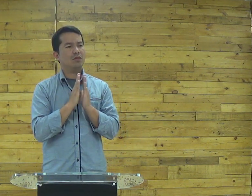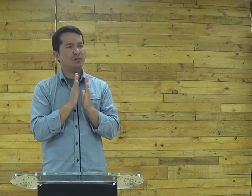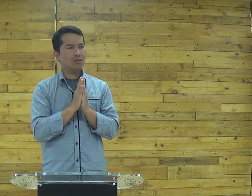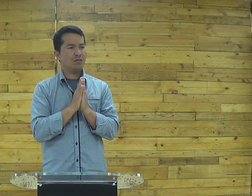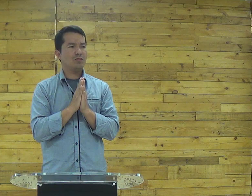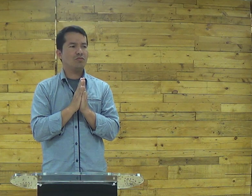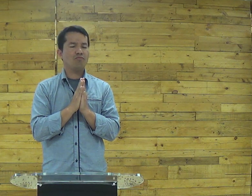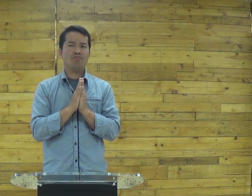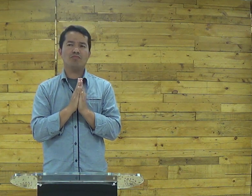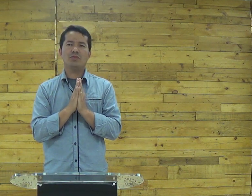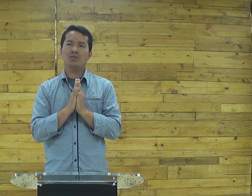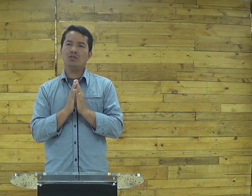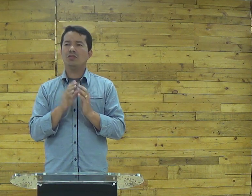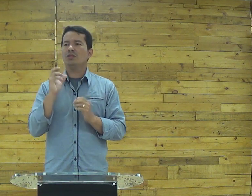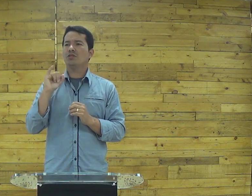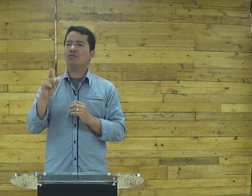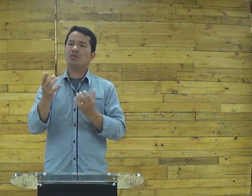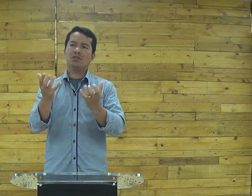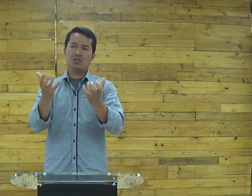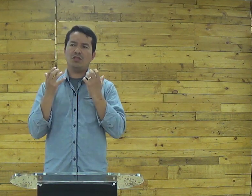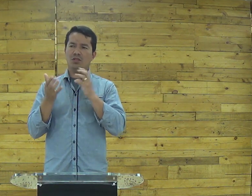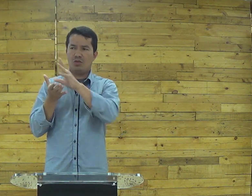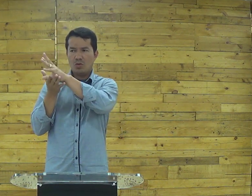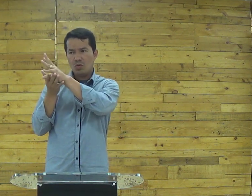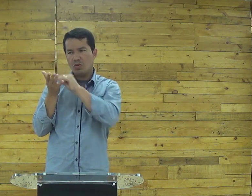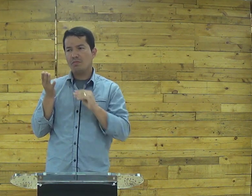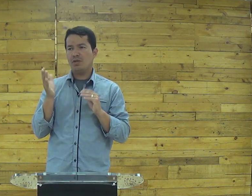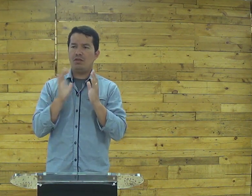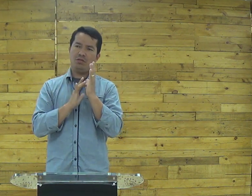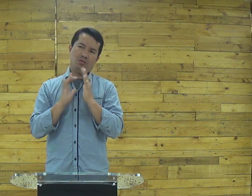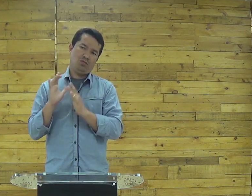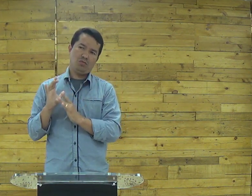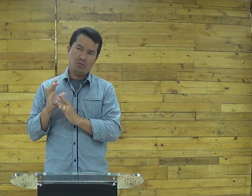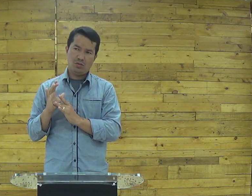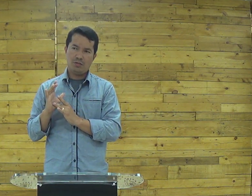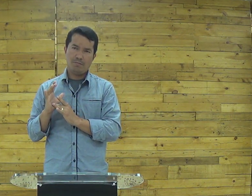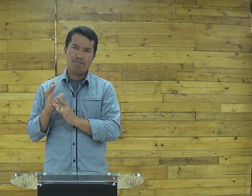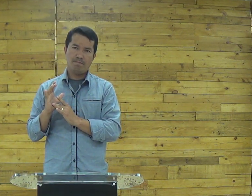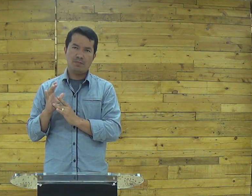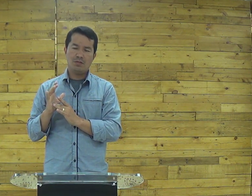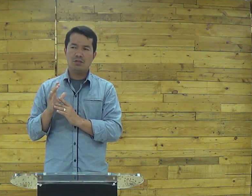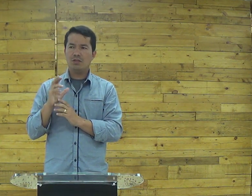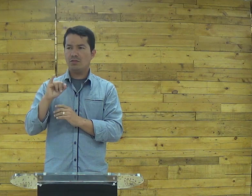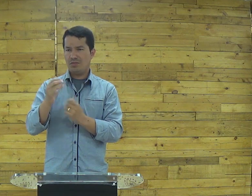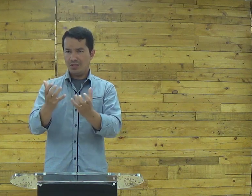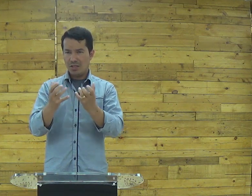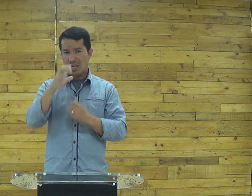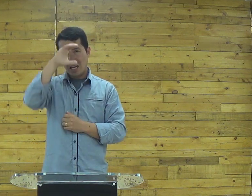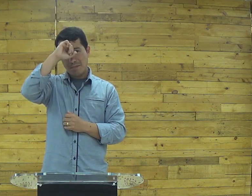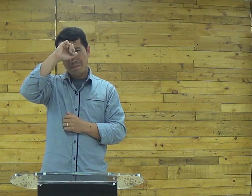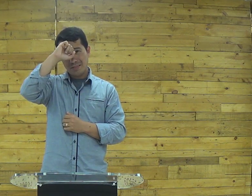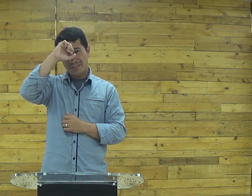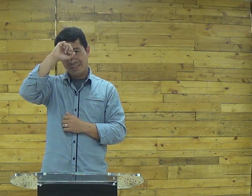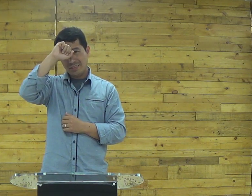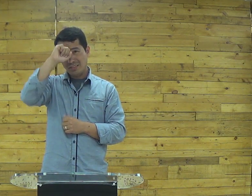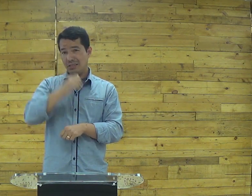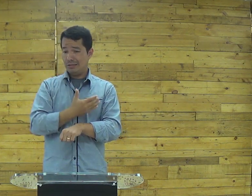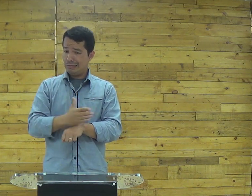Eu gostaria de orar. Se você quer copiar Jesus, se você quer